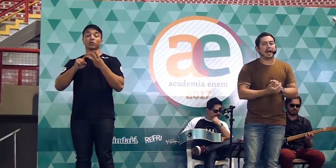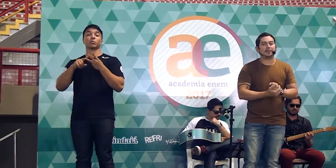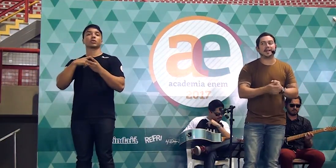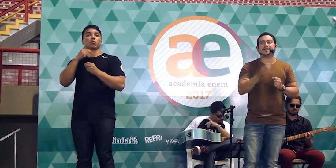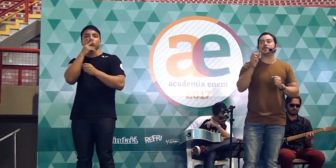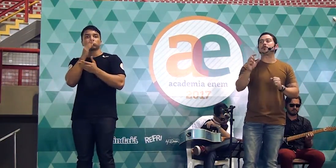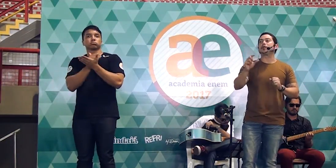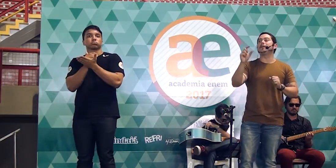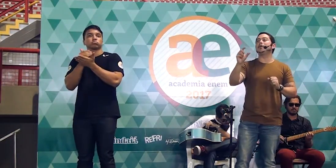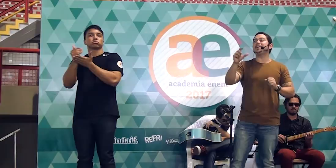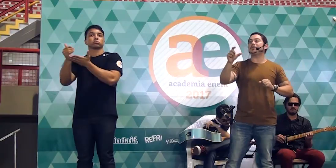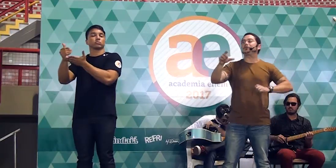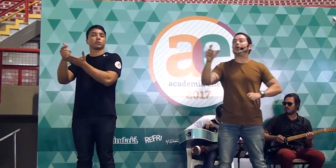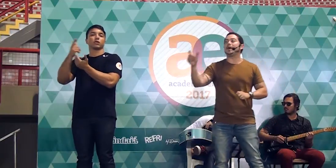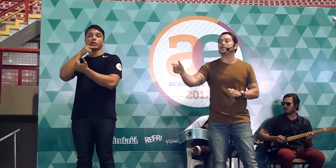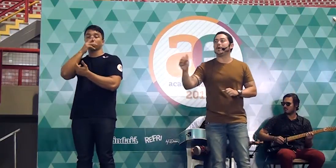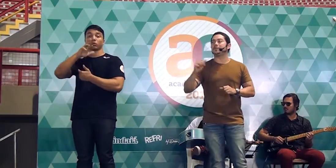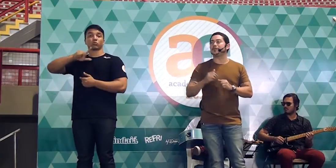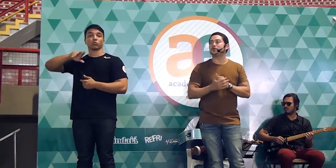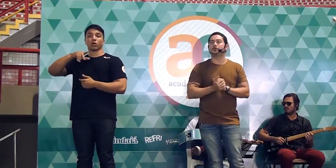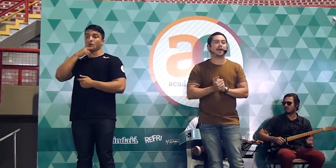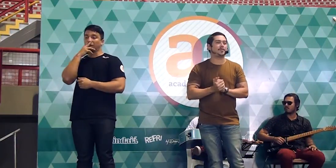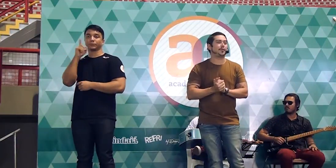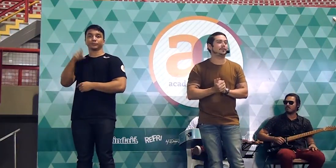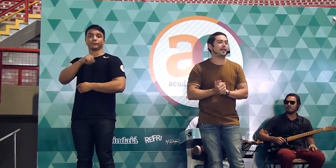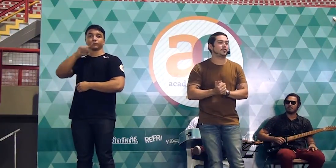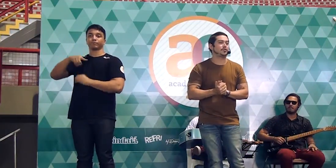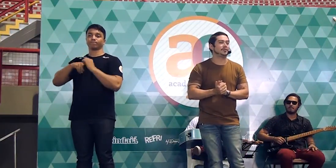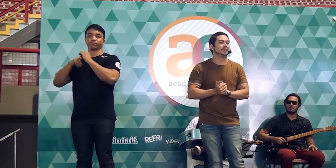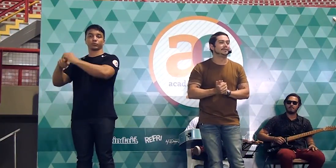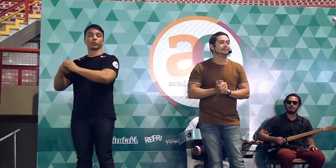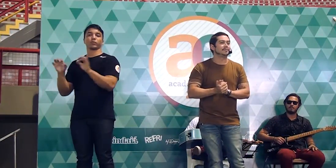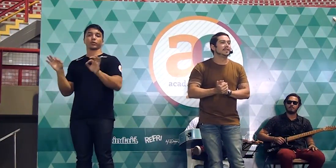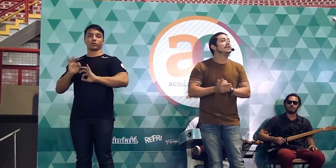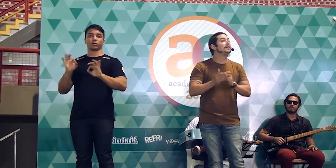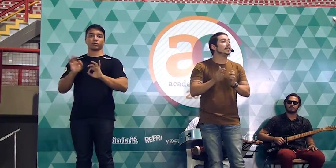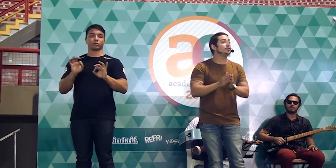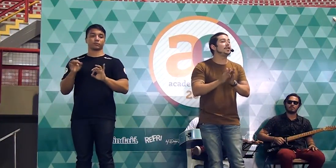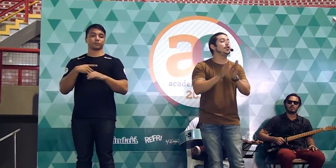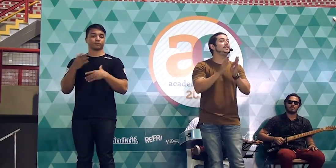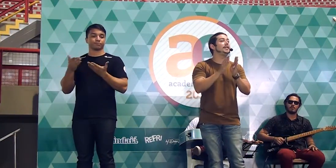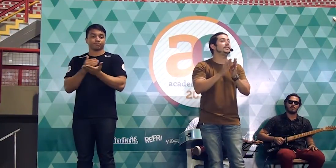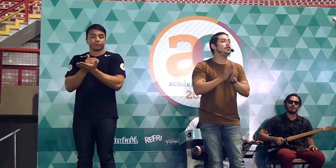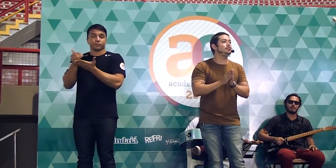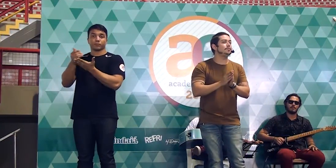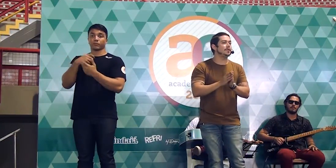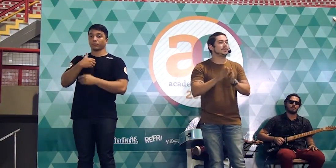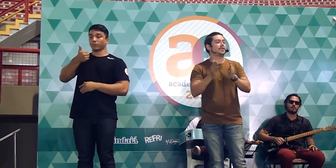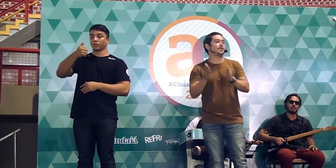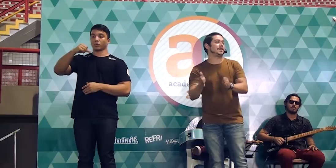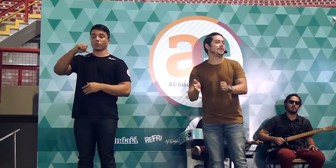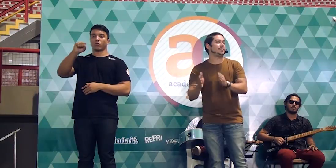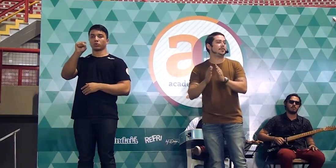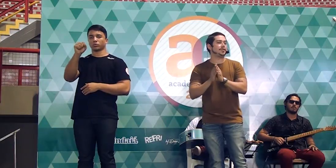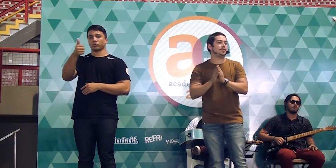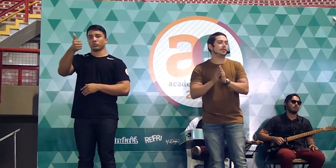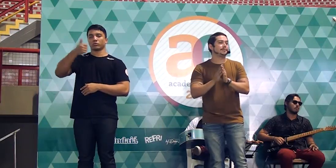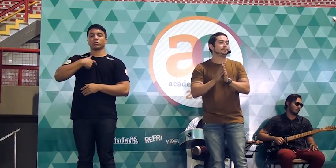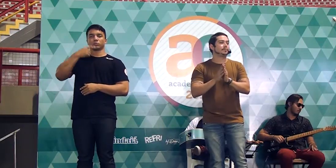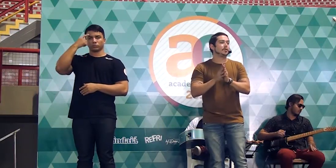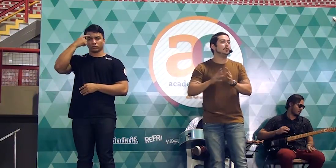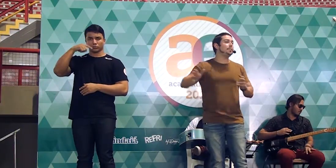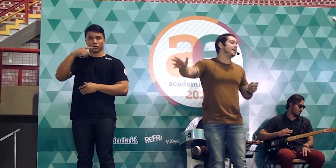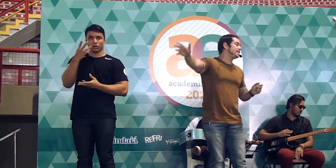deixavam claro que a censura não ia controlar os movimentos culturais de protesto. Tanto que em 81, não sei se vocês sabem